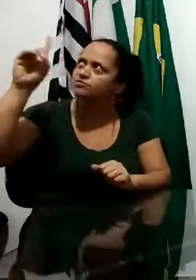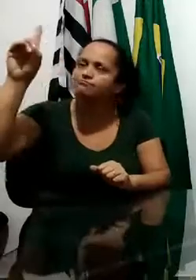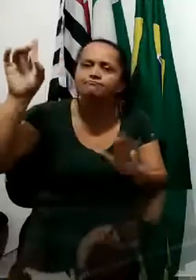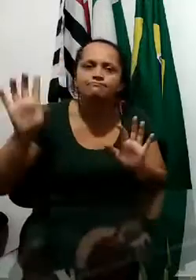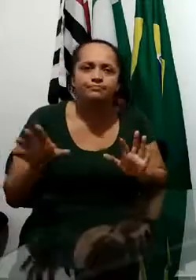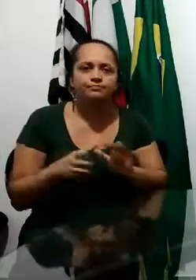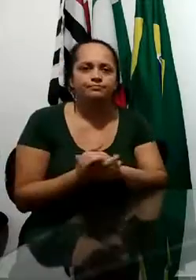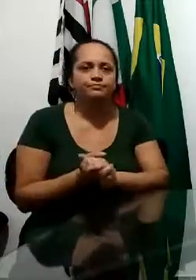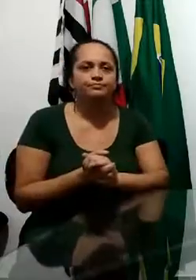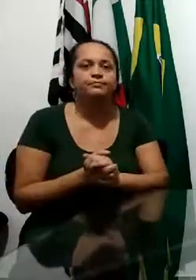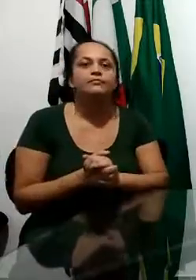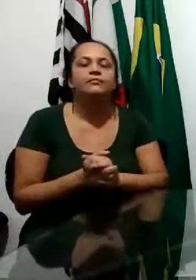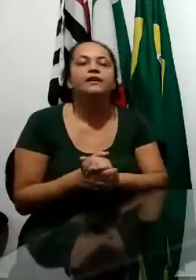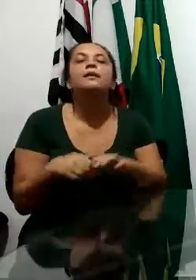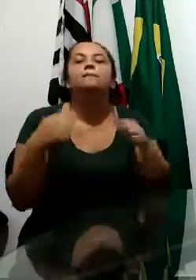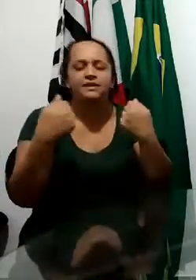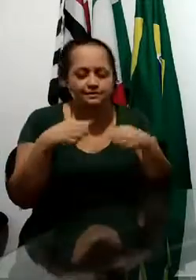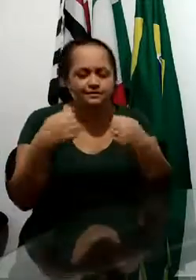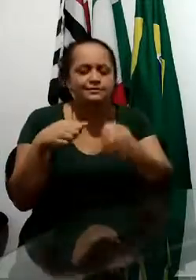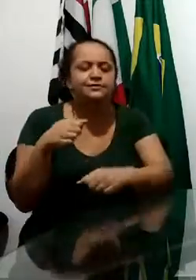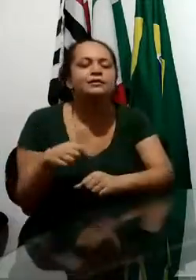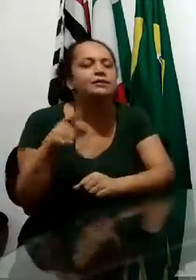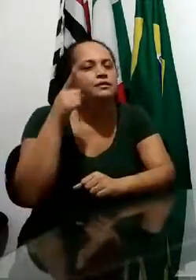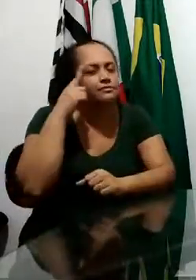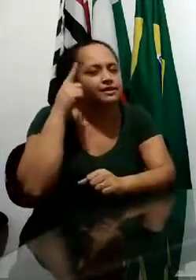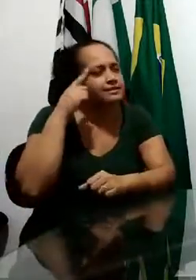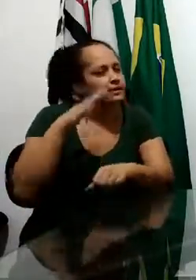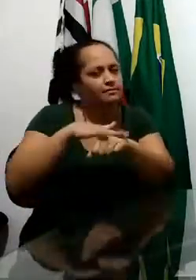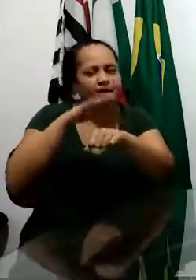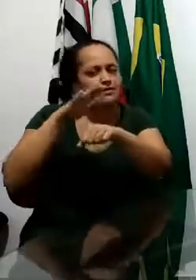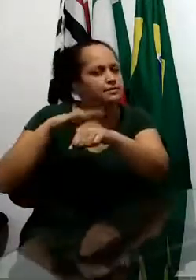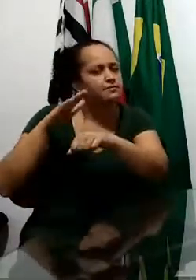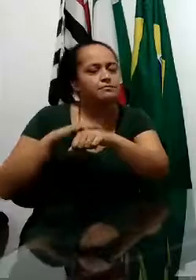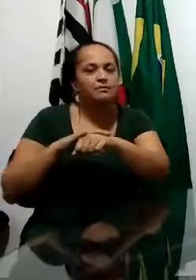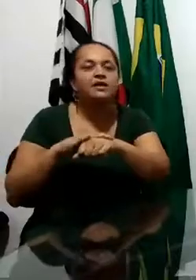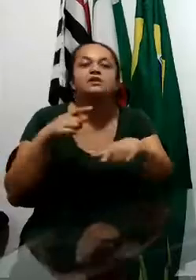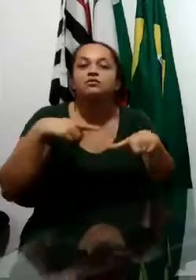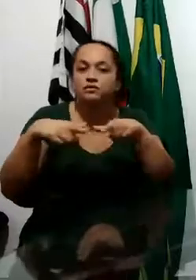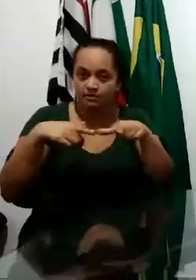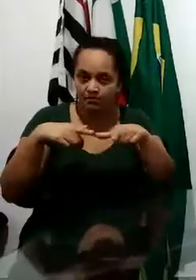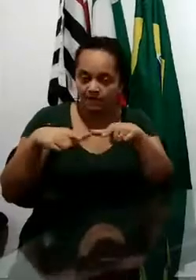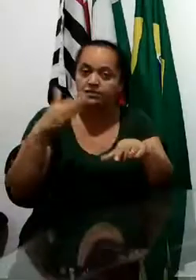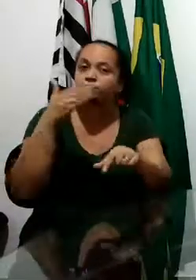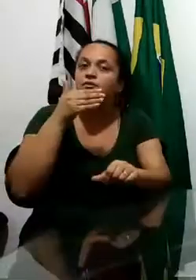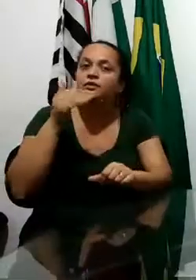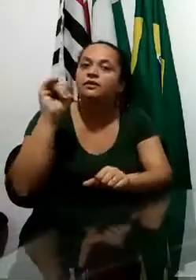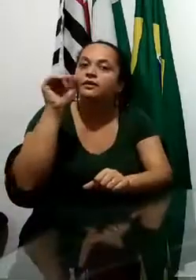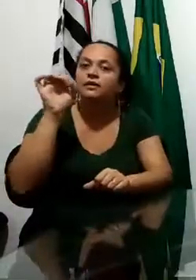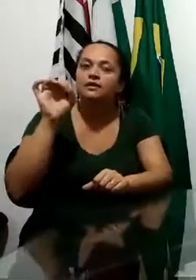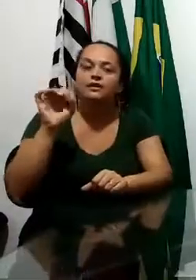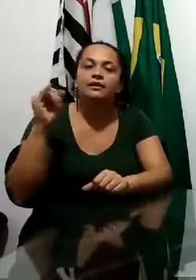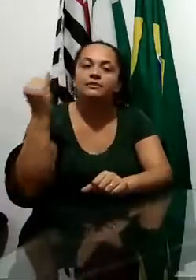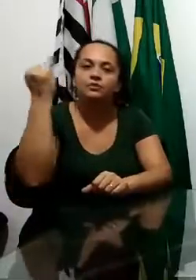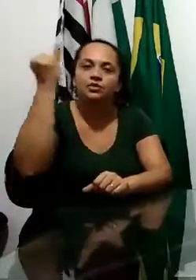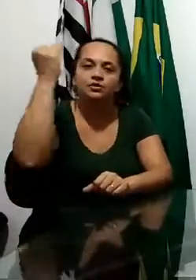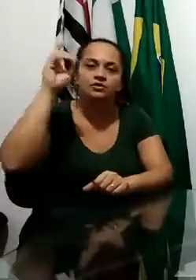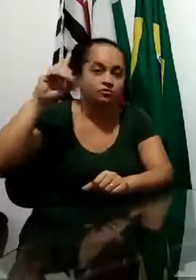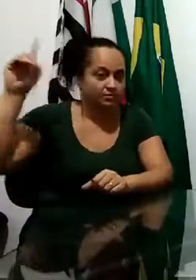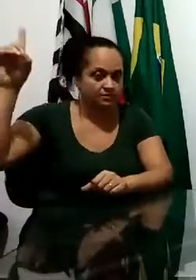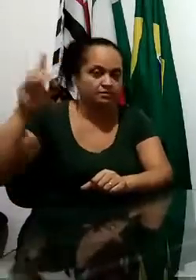Vamos meditar um pouco mais sobre mordomia. No MD nós temos esse assunto, tá bom? Que Deus abençoe